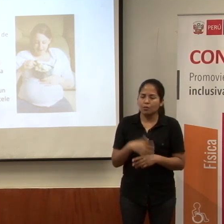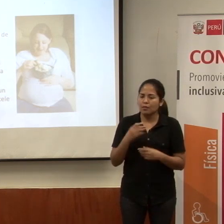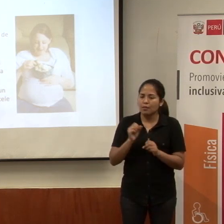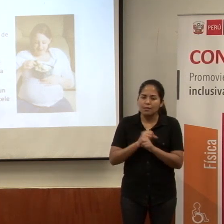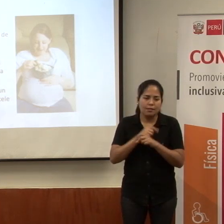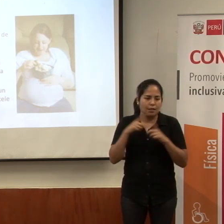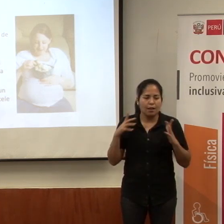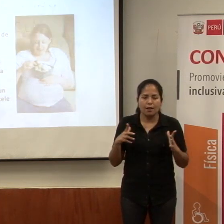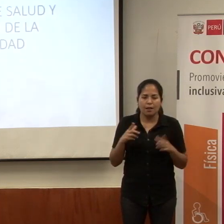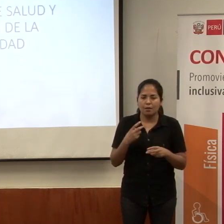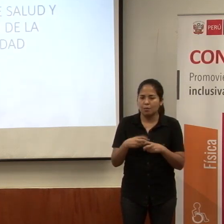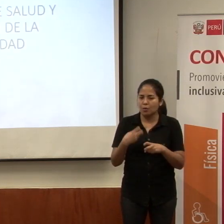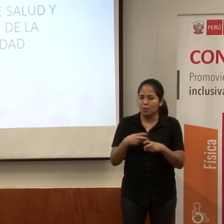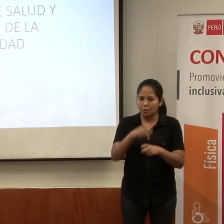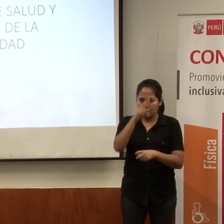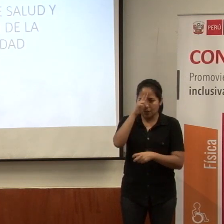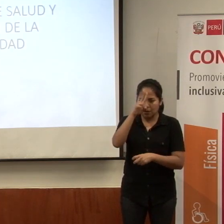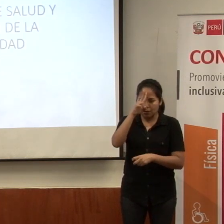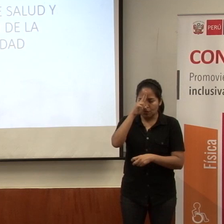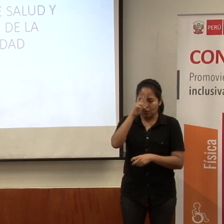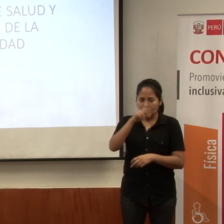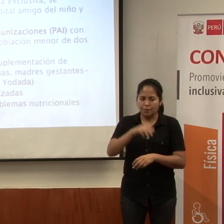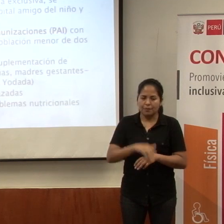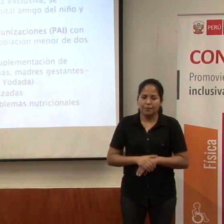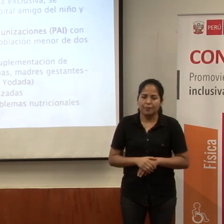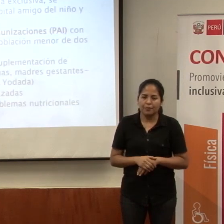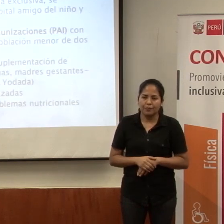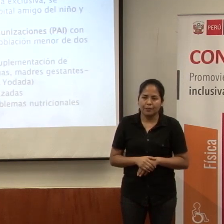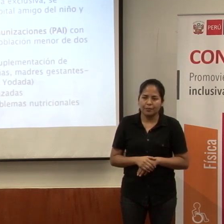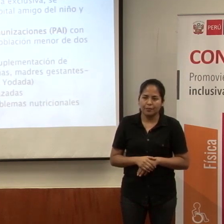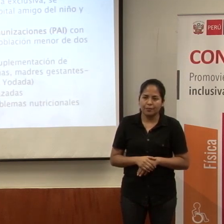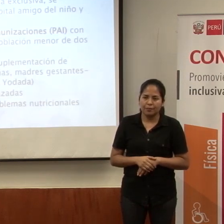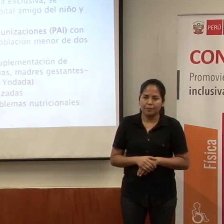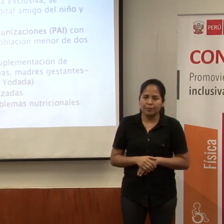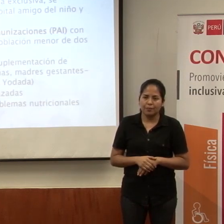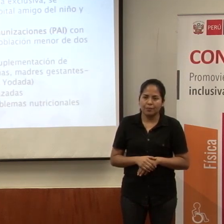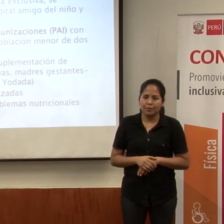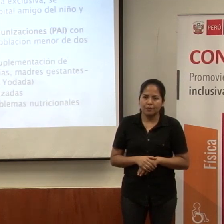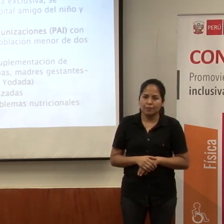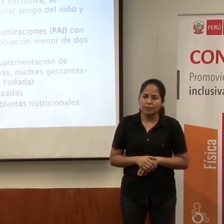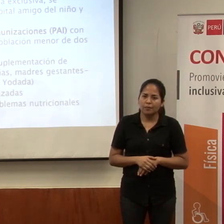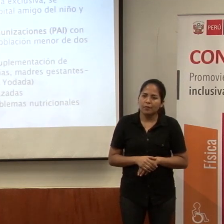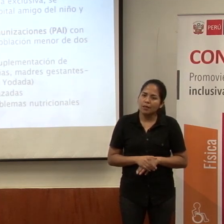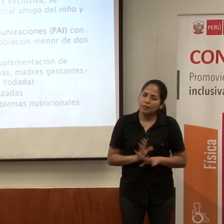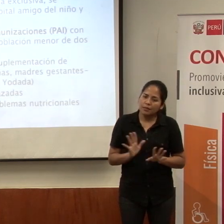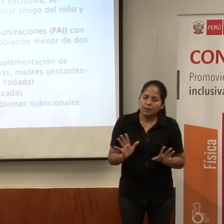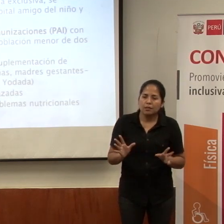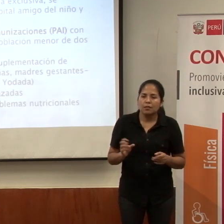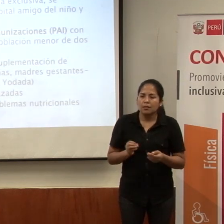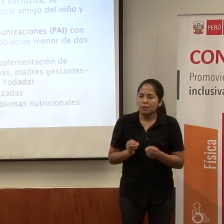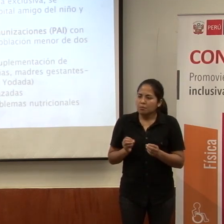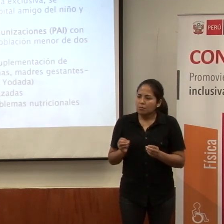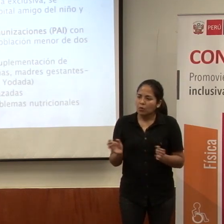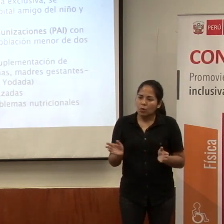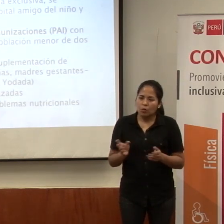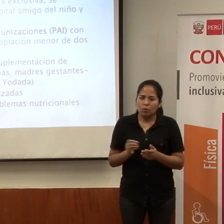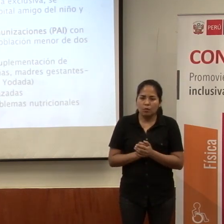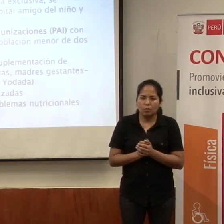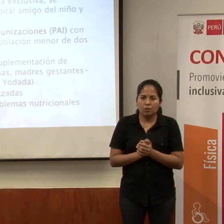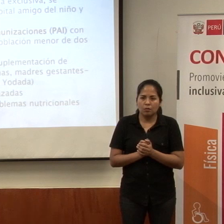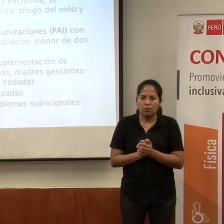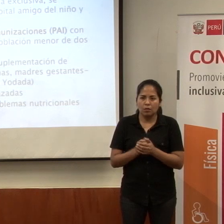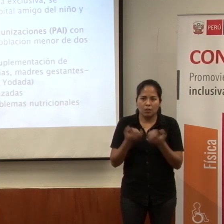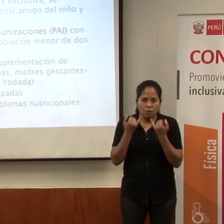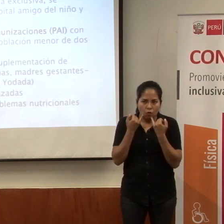Perú, sobrepeso y obesidad. Y solamente comentar algunos programas, y aquí seguramente los amigos del MINSA